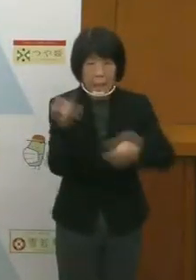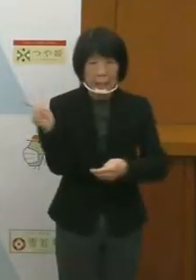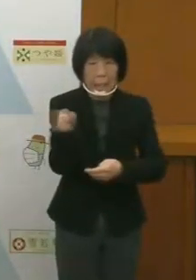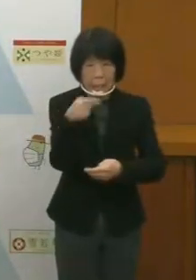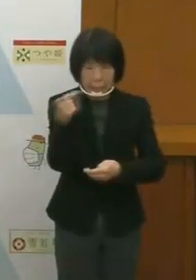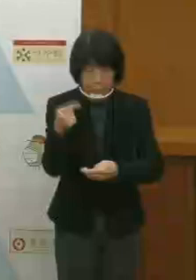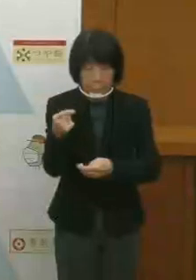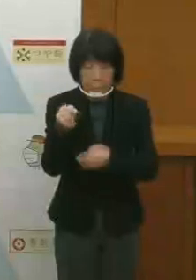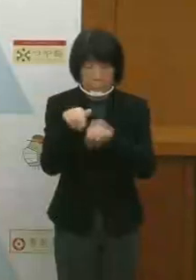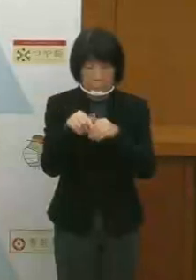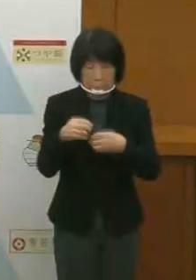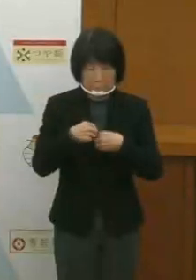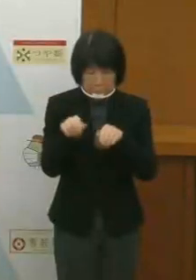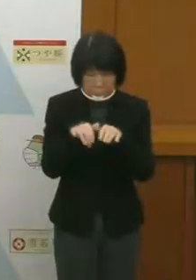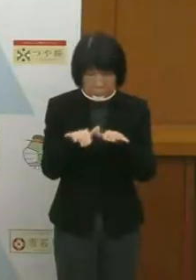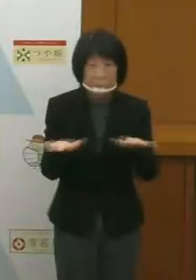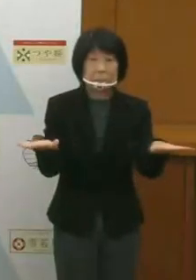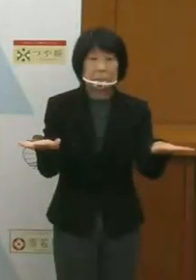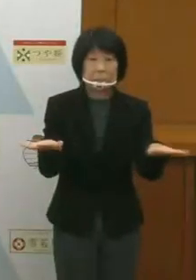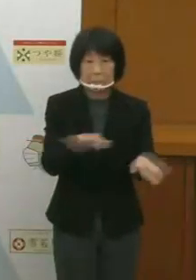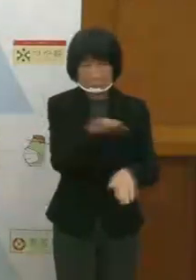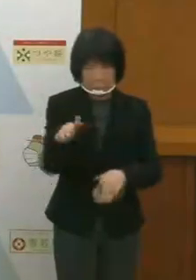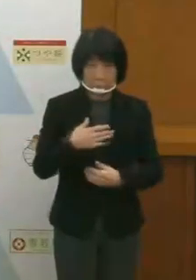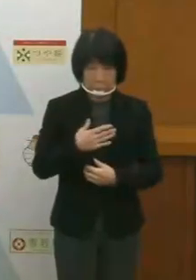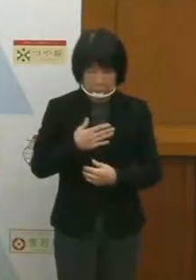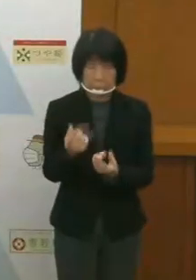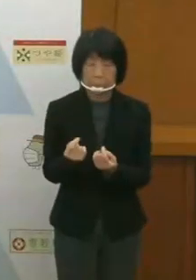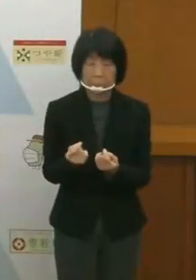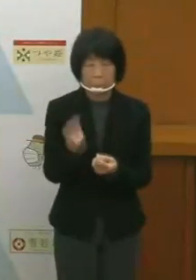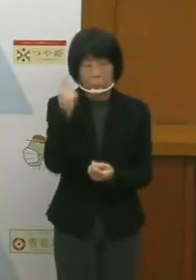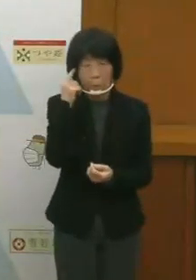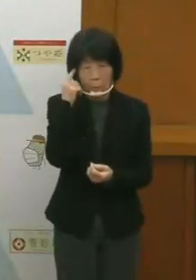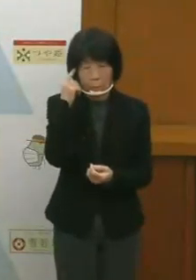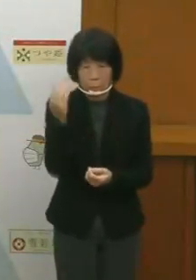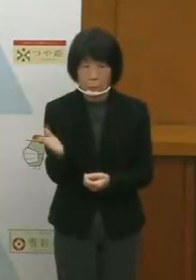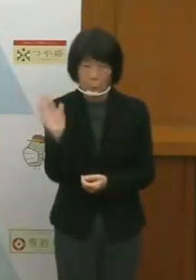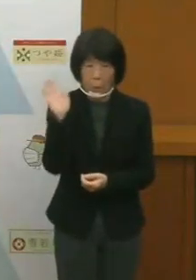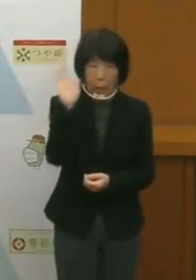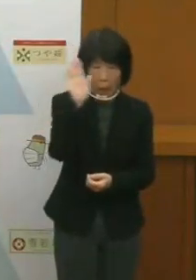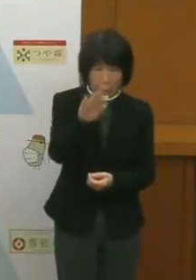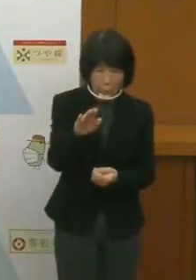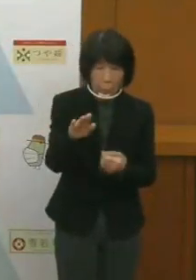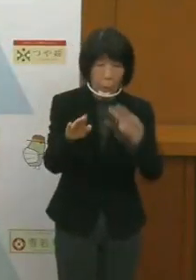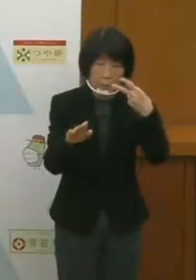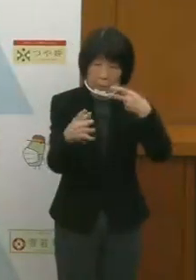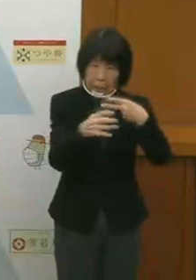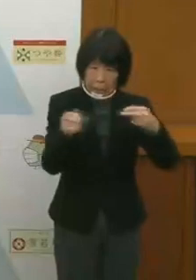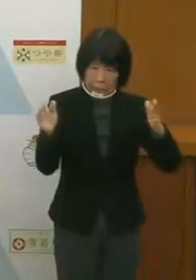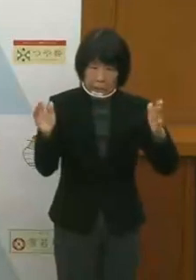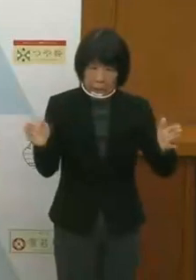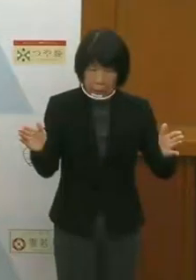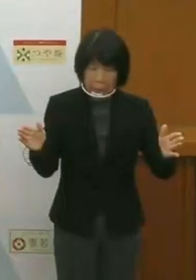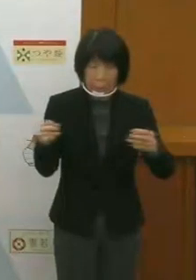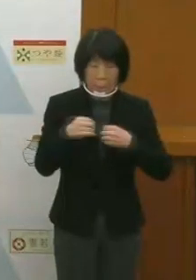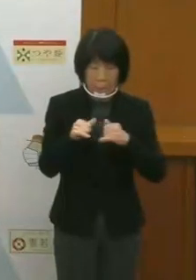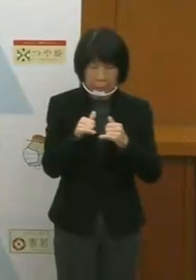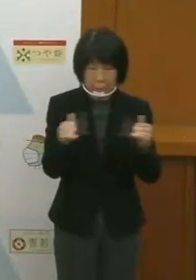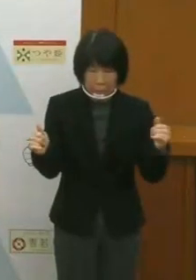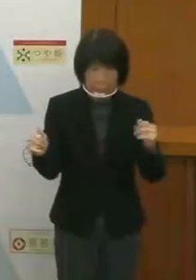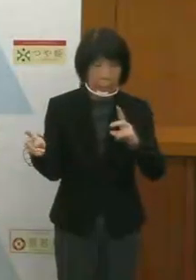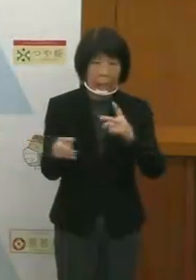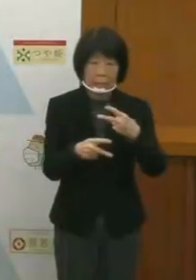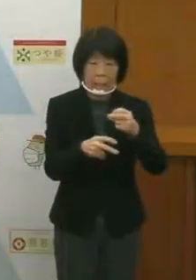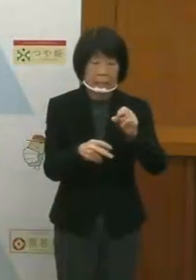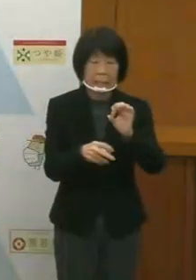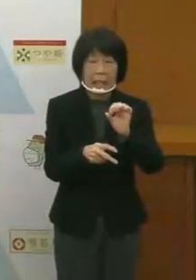したことは皆さんご案内だと思っております。その後2ヶ月間は感染者は確認されませ